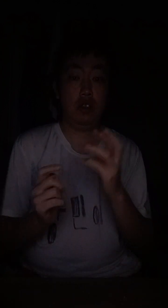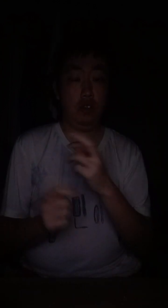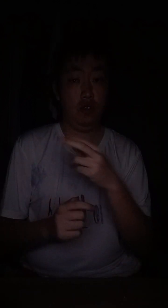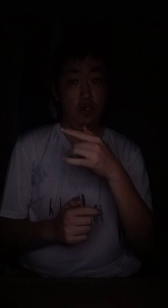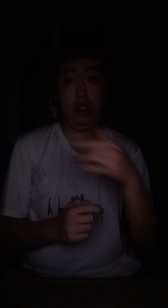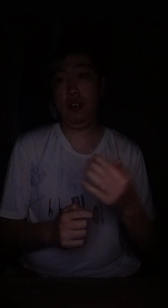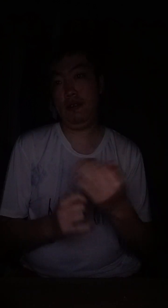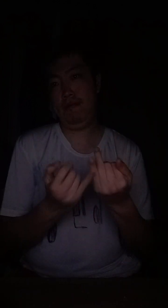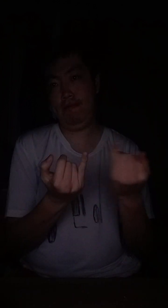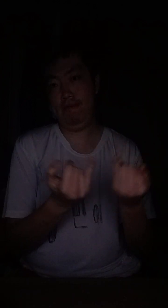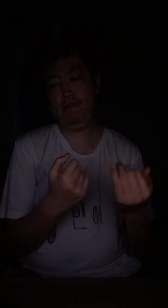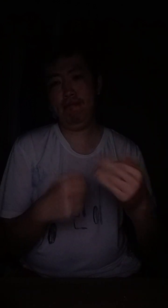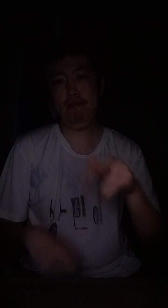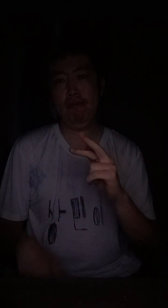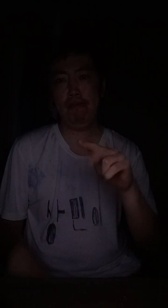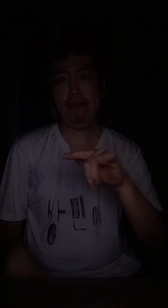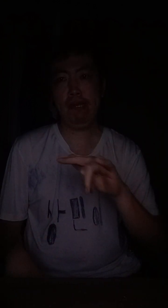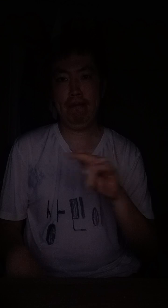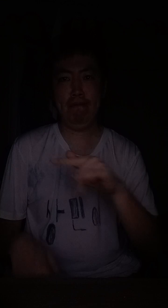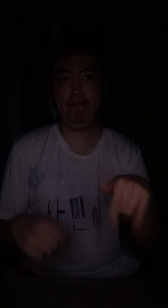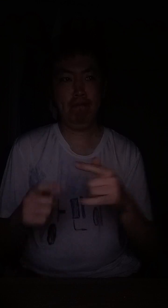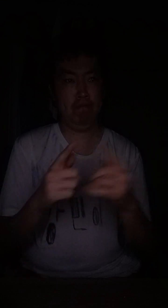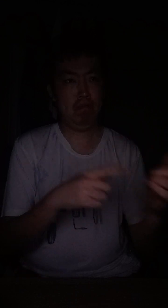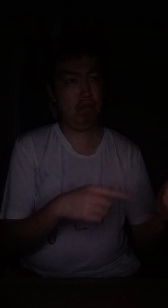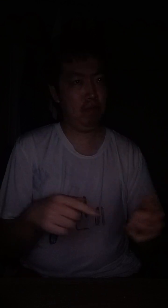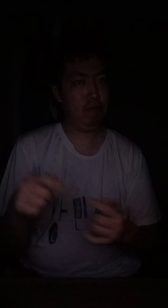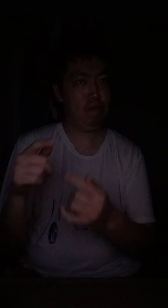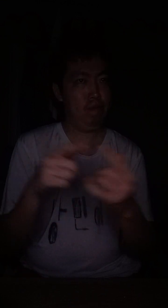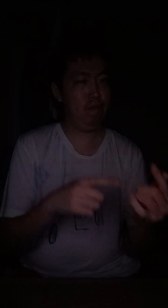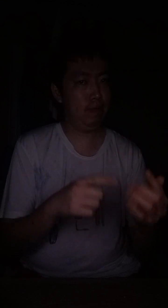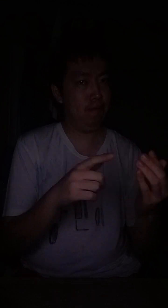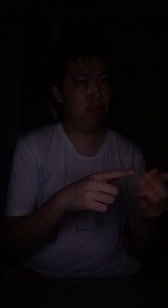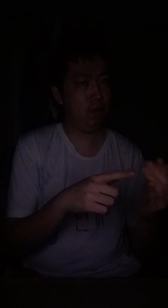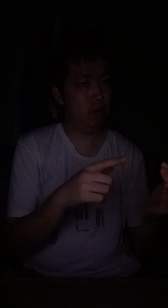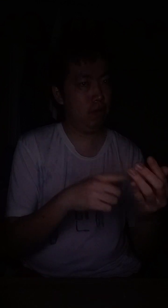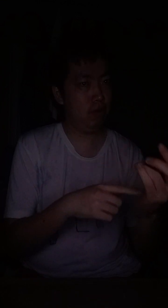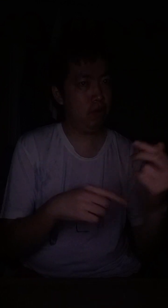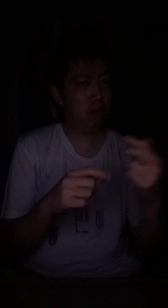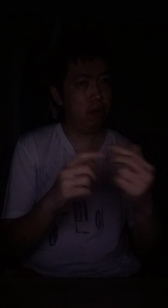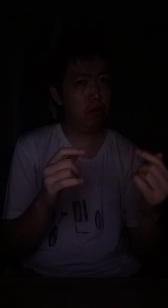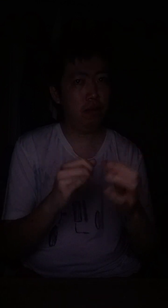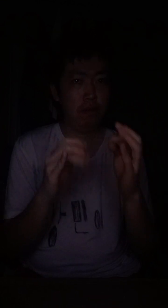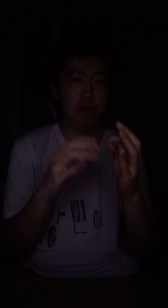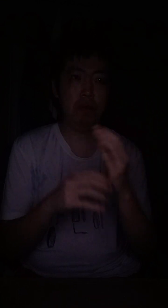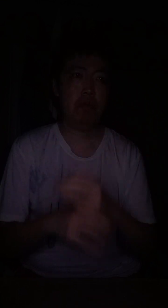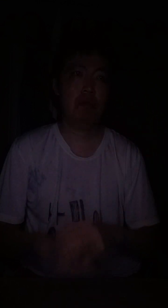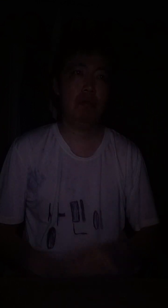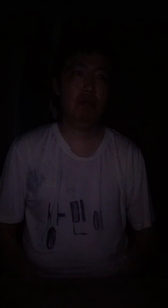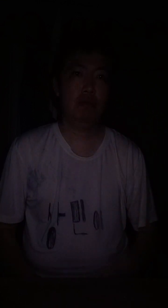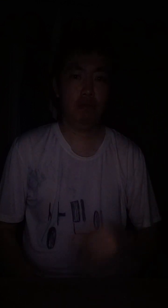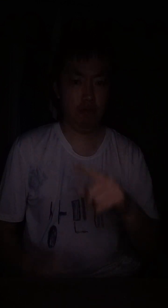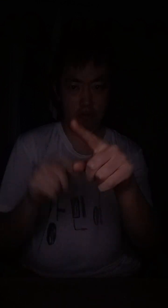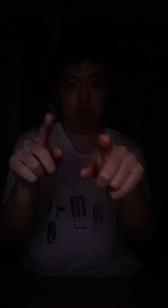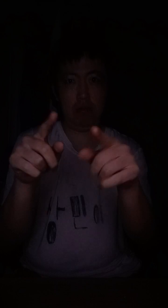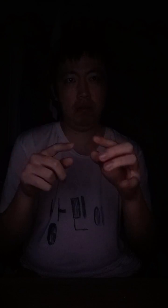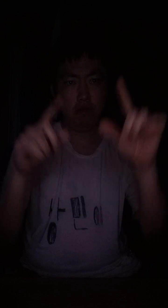전파 탐지형 탐지기가 한 남성에게 접근하자 전파 수신 신호가 강해집니다. 휴대전화로 몰래